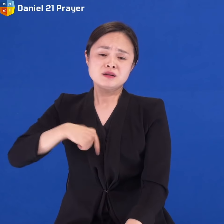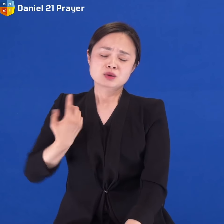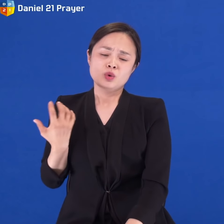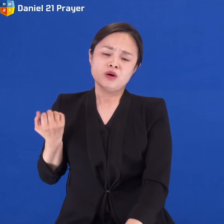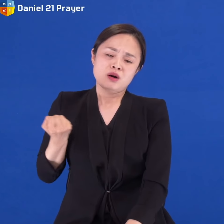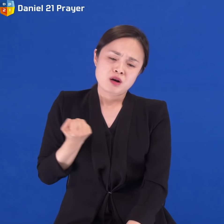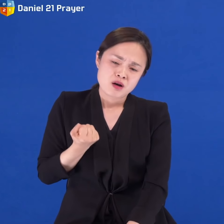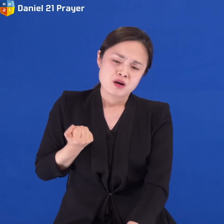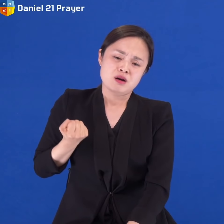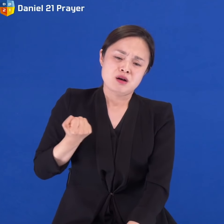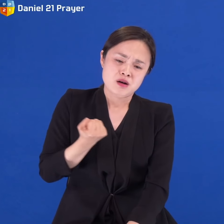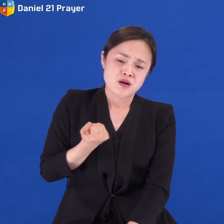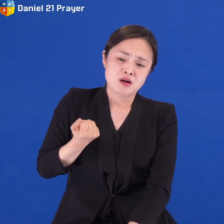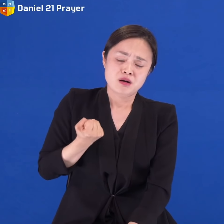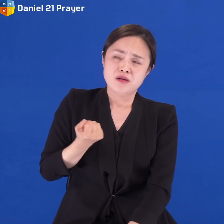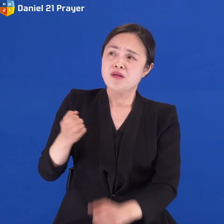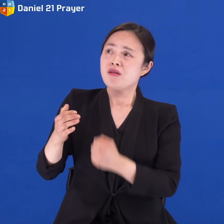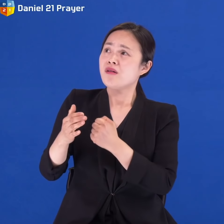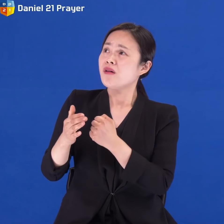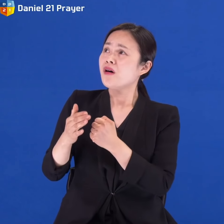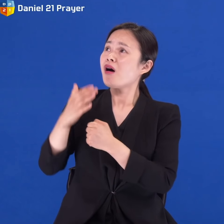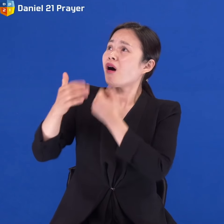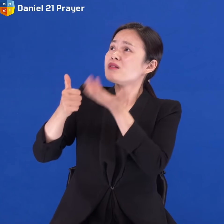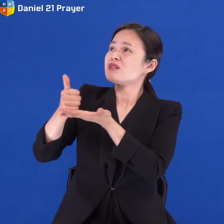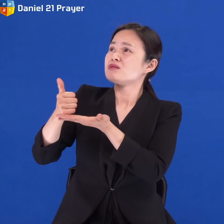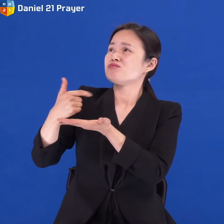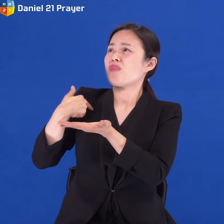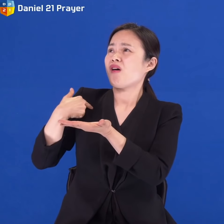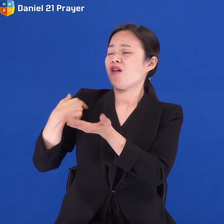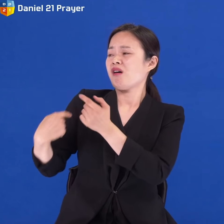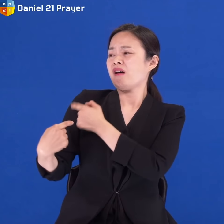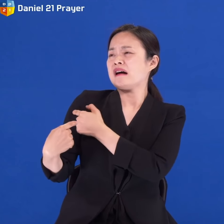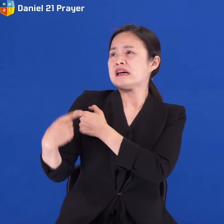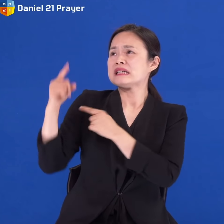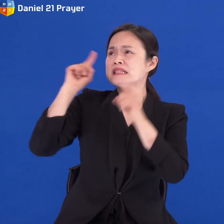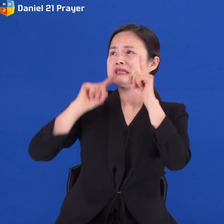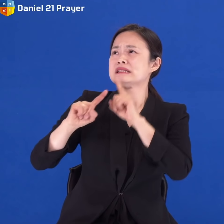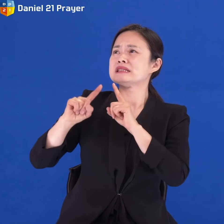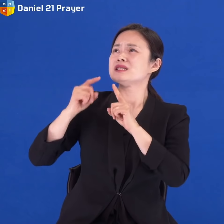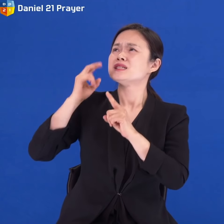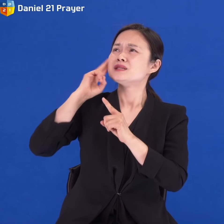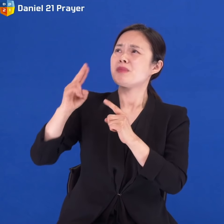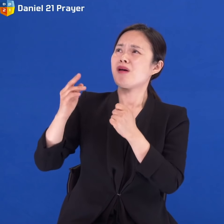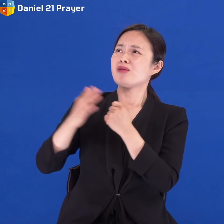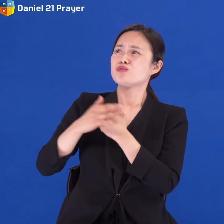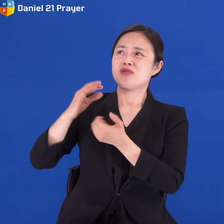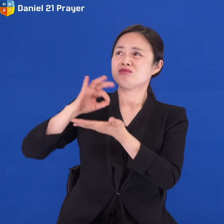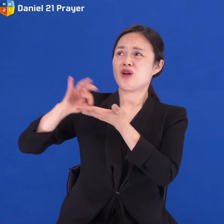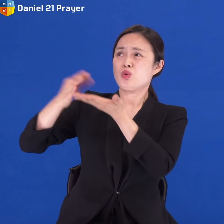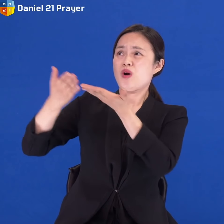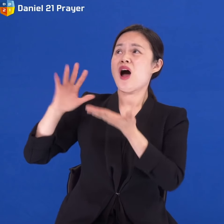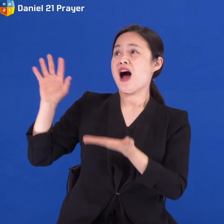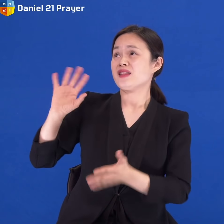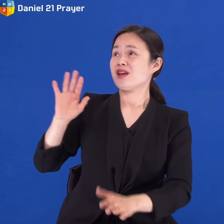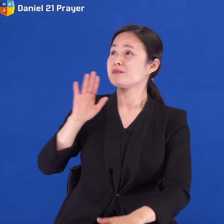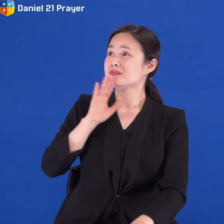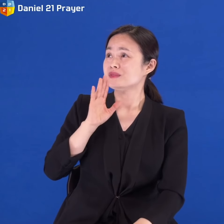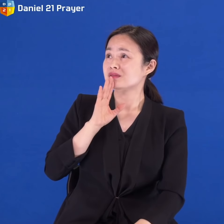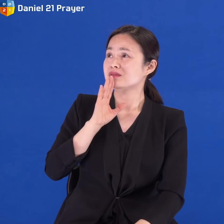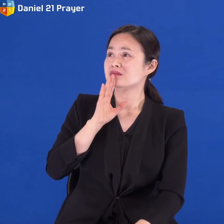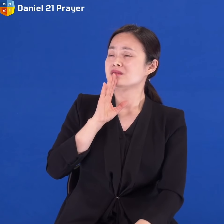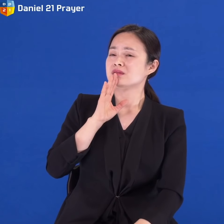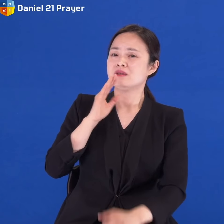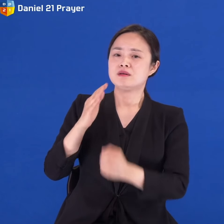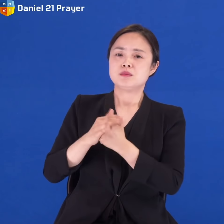나를 써주시겠어? 나를 교수 만들어 주겠어? 나를 작가 만들어 주겠어? 두려워서 하나님 앞에 고백도